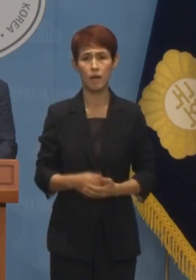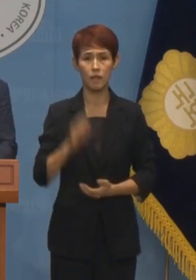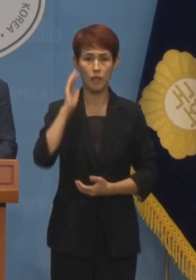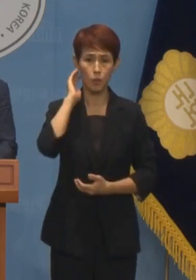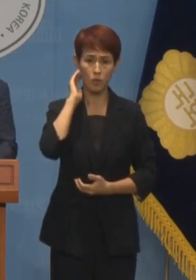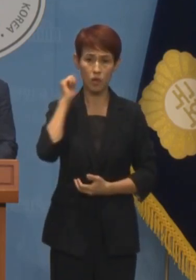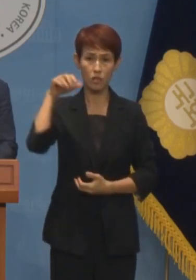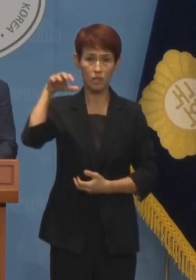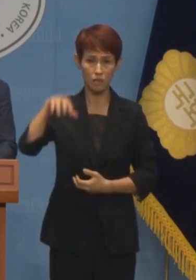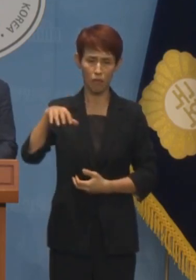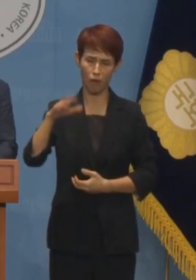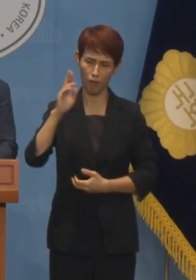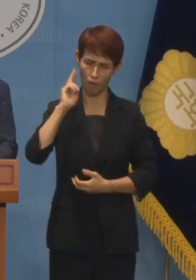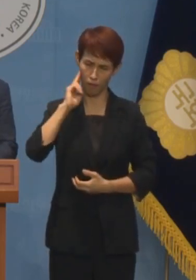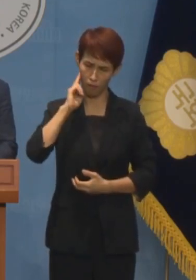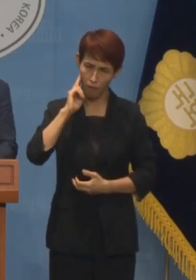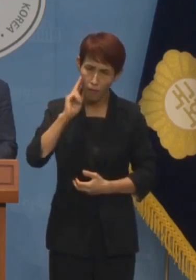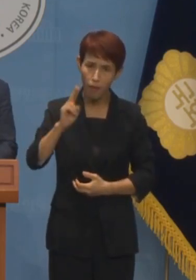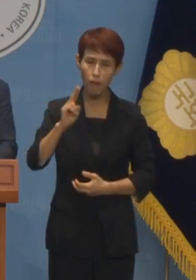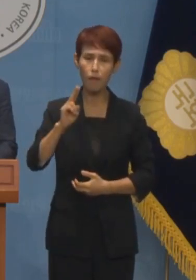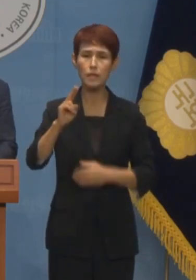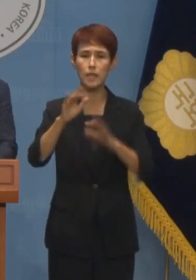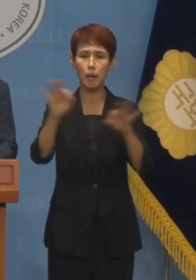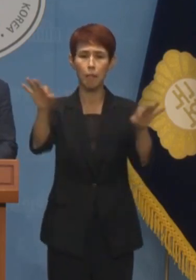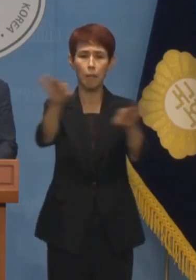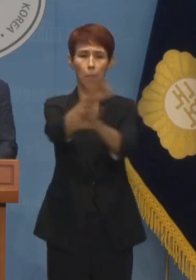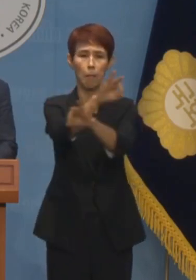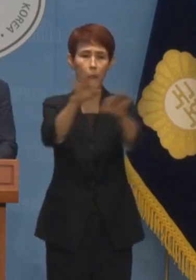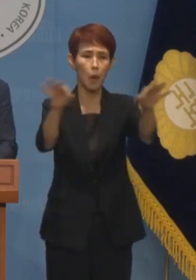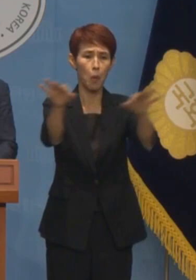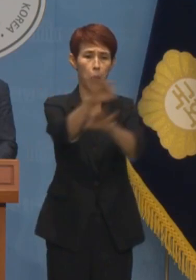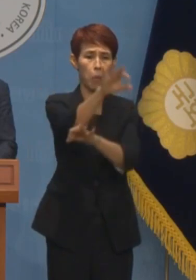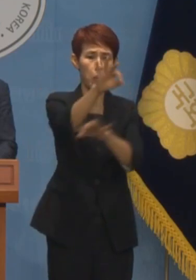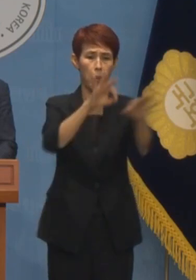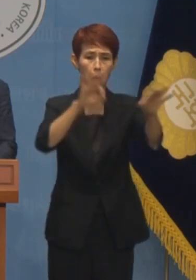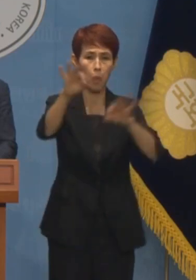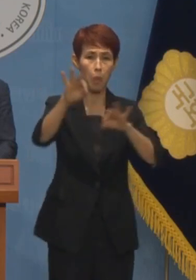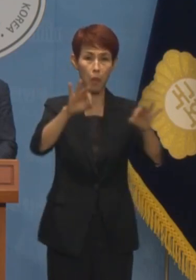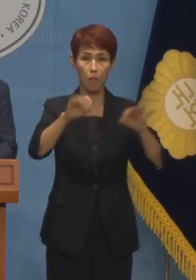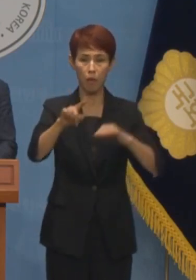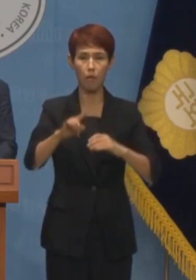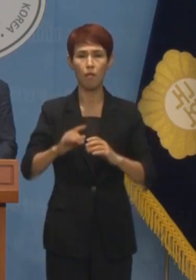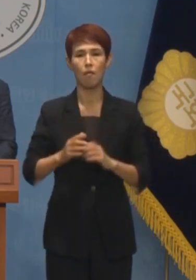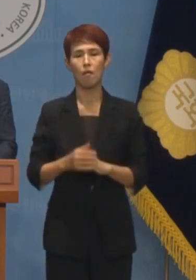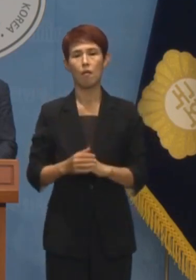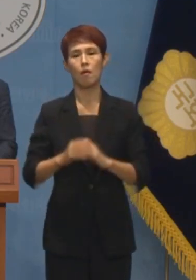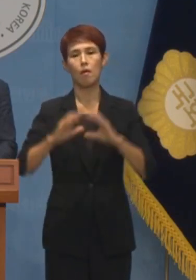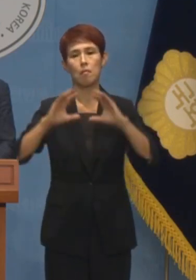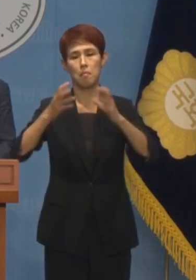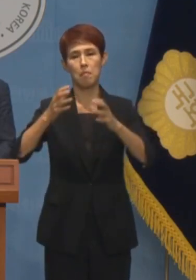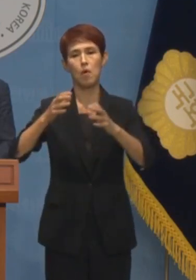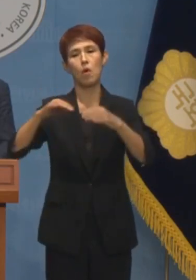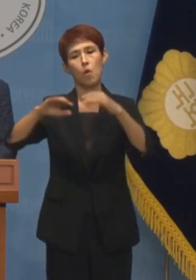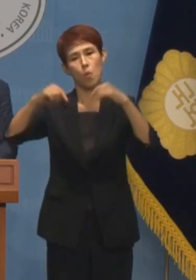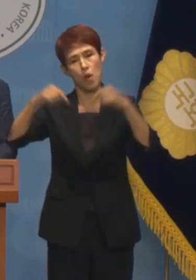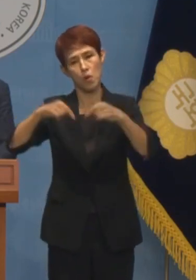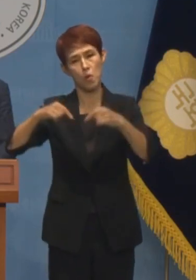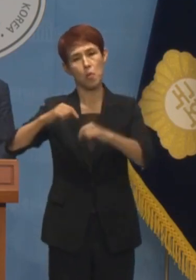대통령실은 기상천외한 돌려막기 인사의 이유에 대해 급변하는 외교안보 환경 대응을